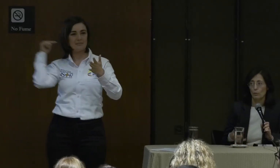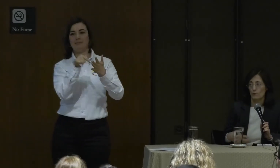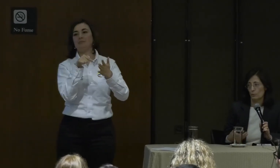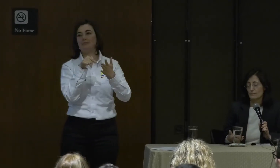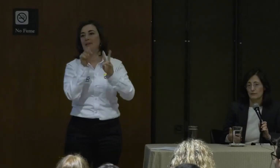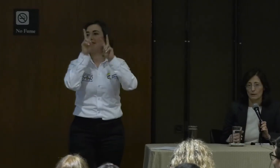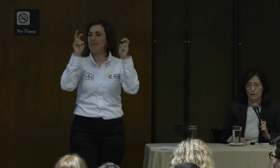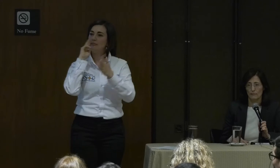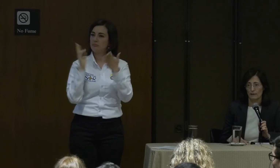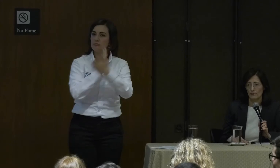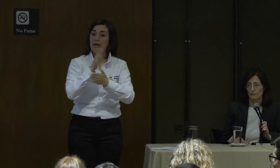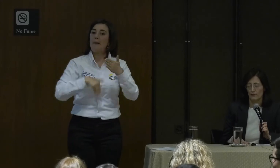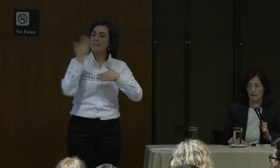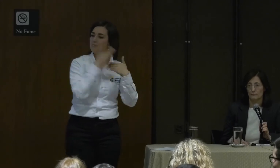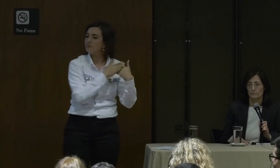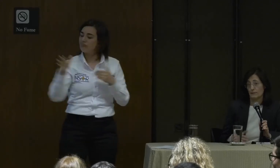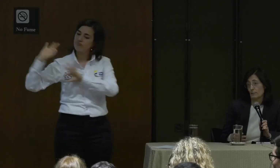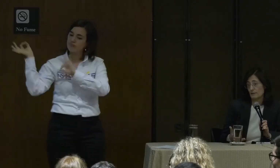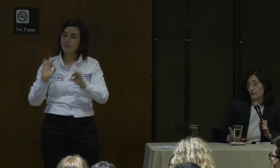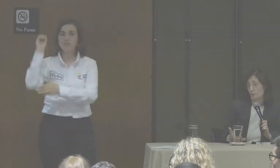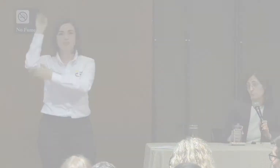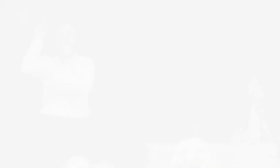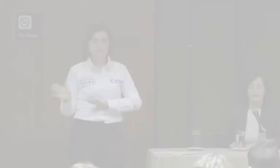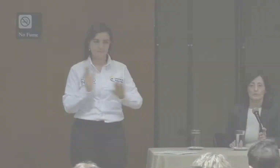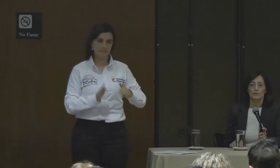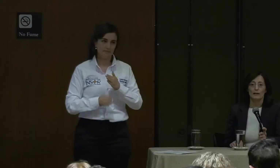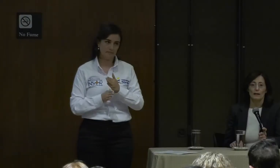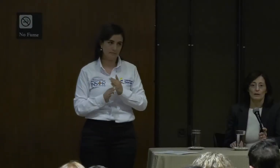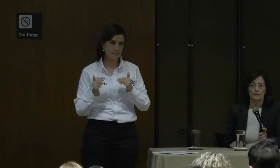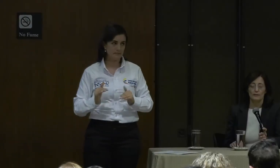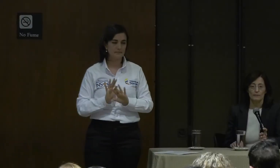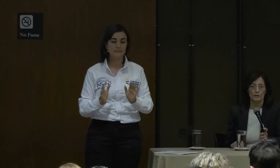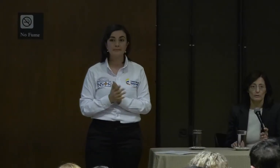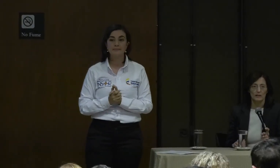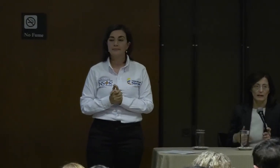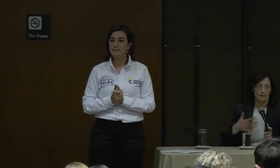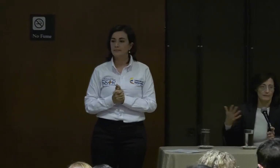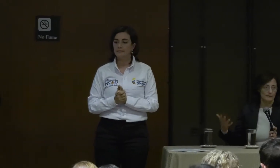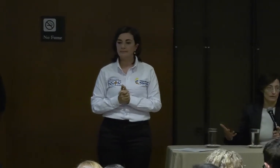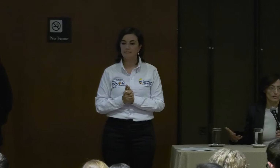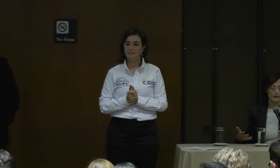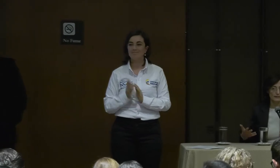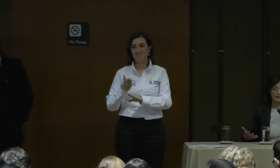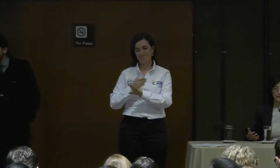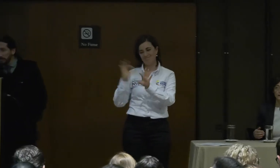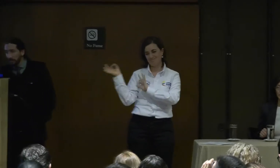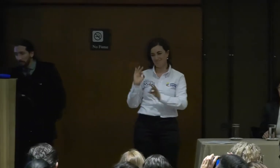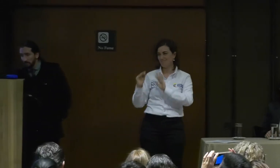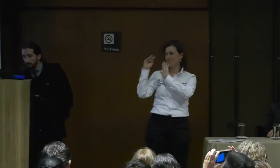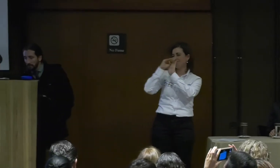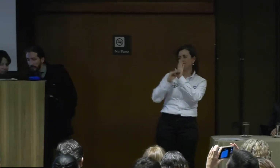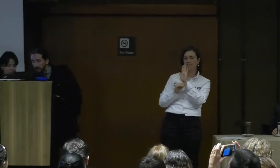alrededor del cual se va a organizar esta presentación. Entonces, la organización de la presentación es la